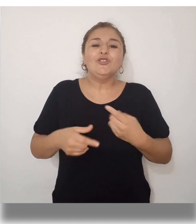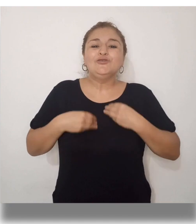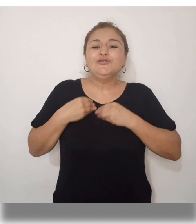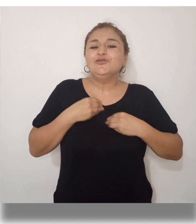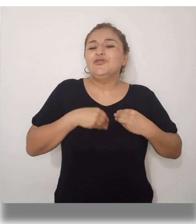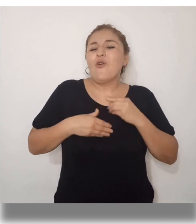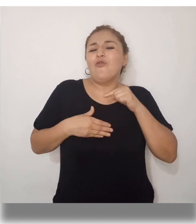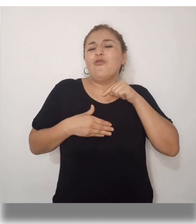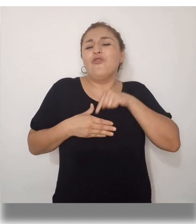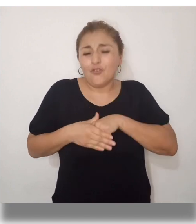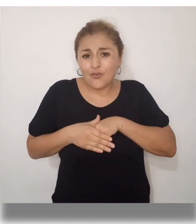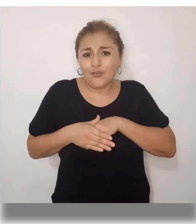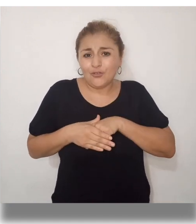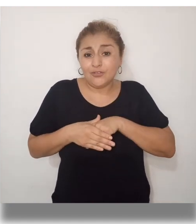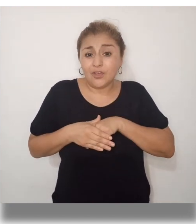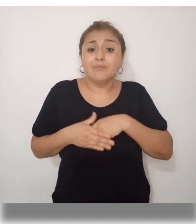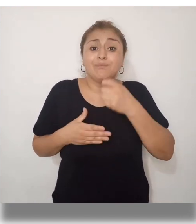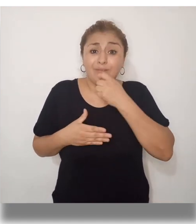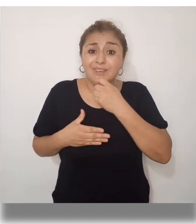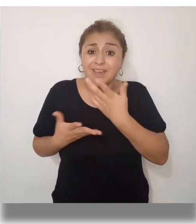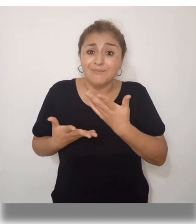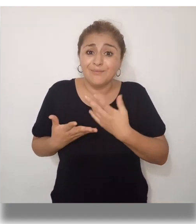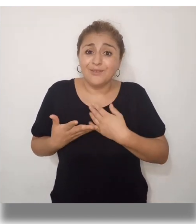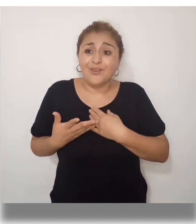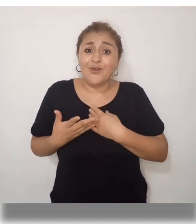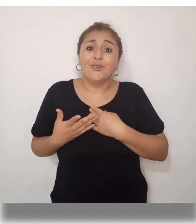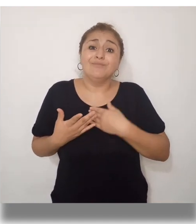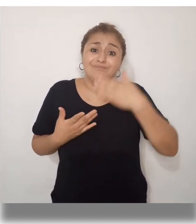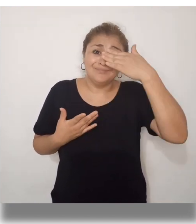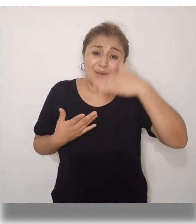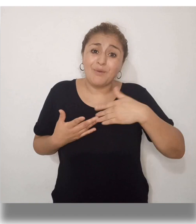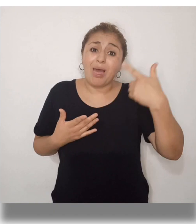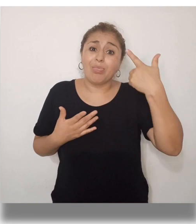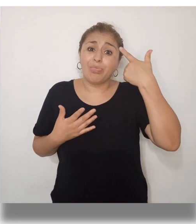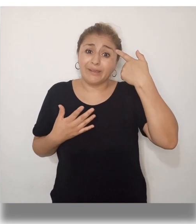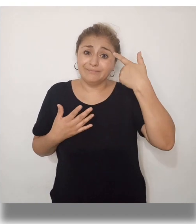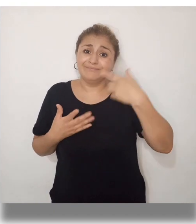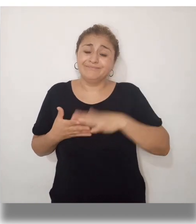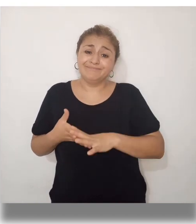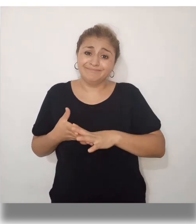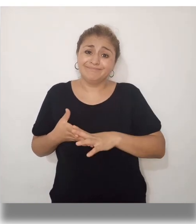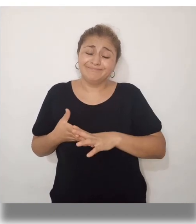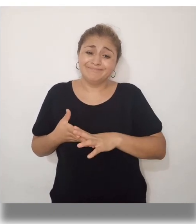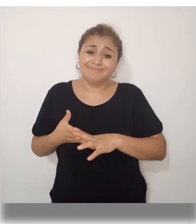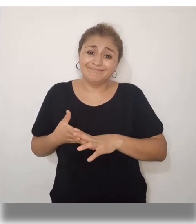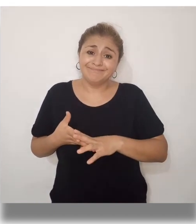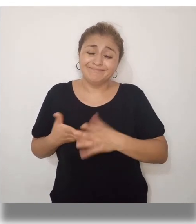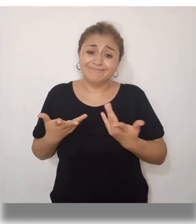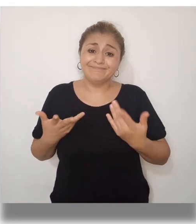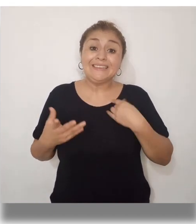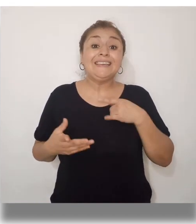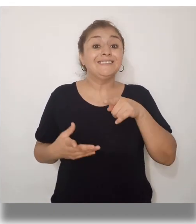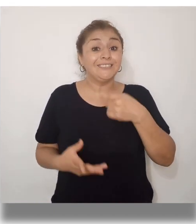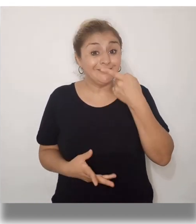que más víctimas produce en el mundo actual es la depresión y es